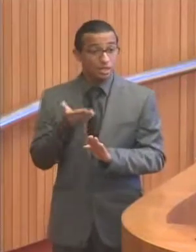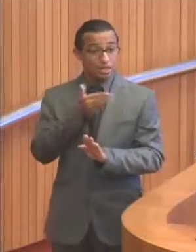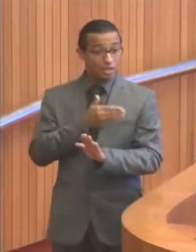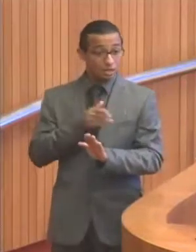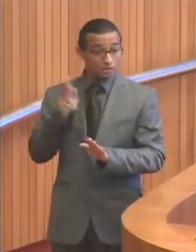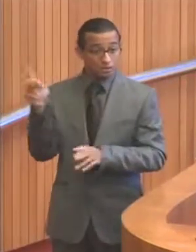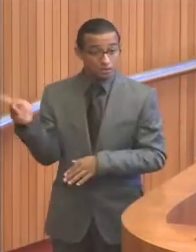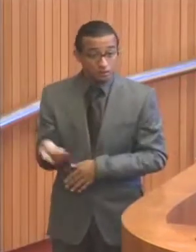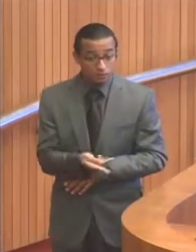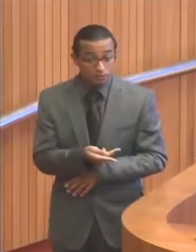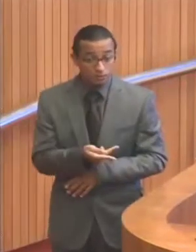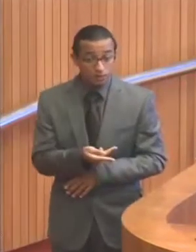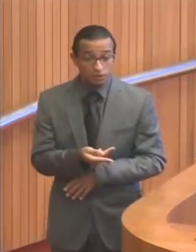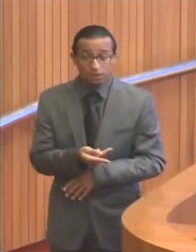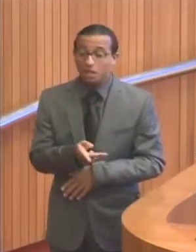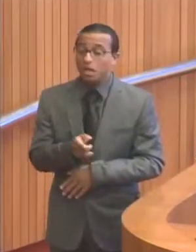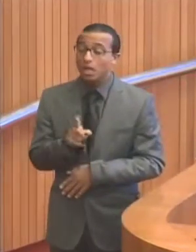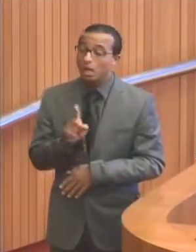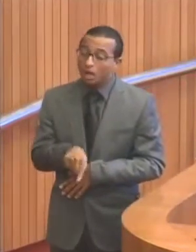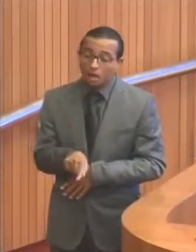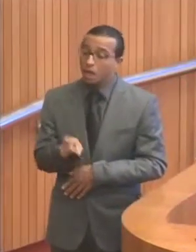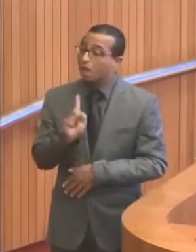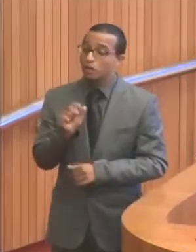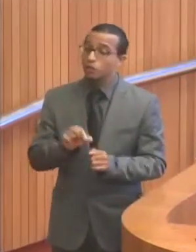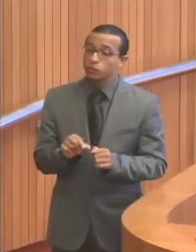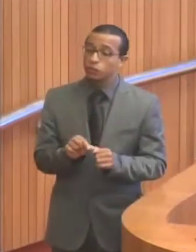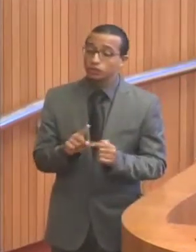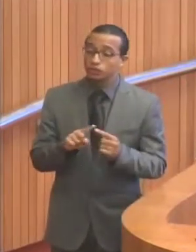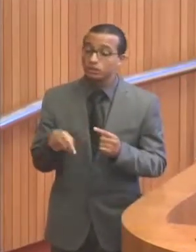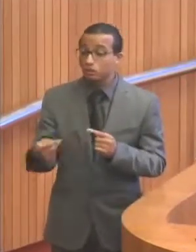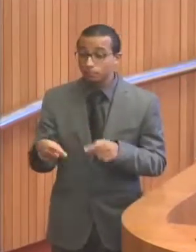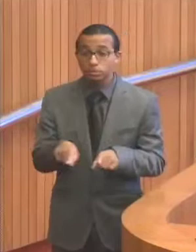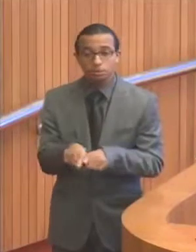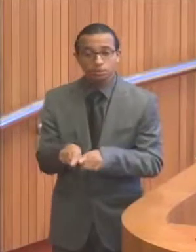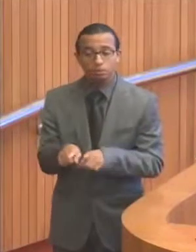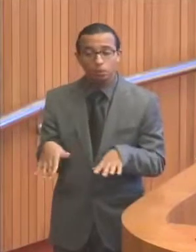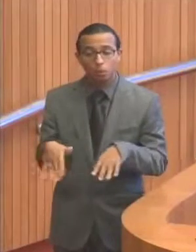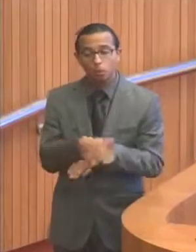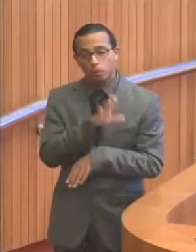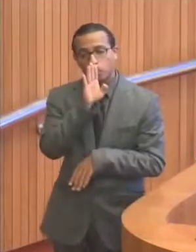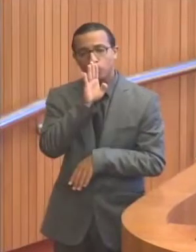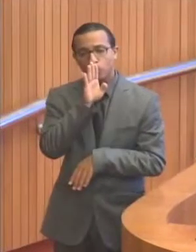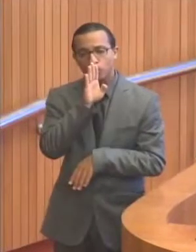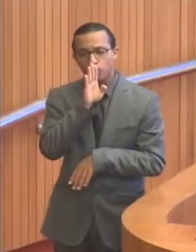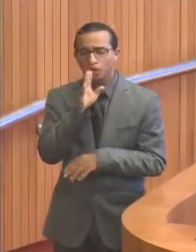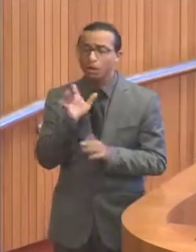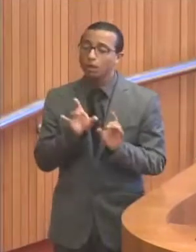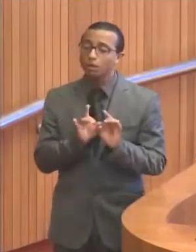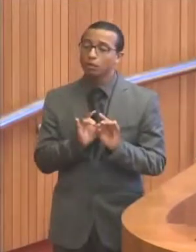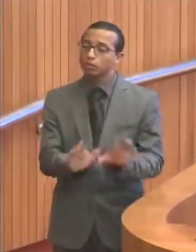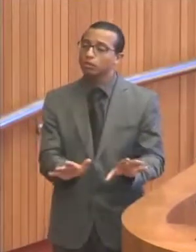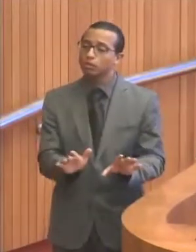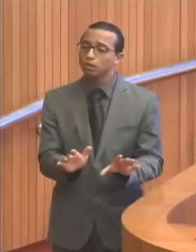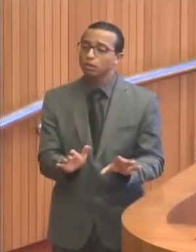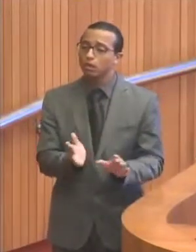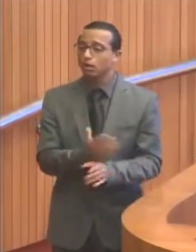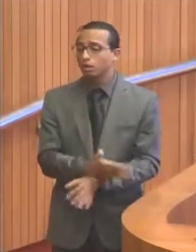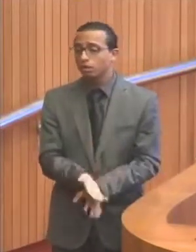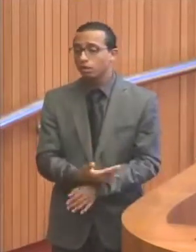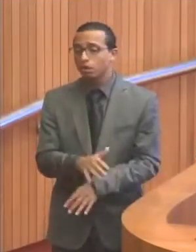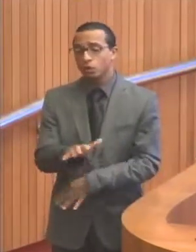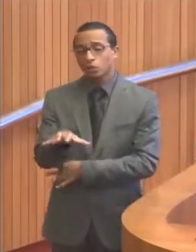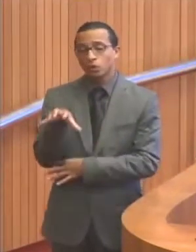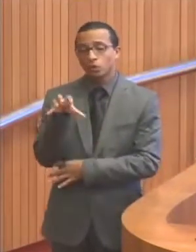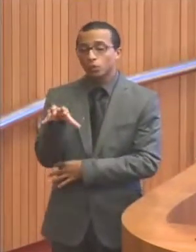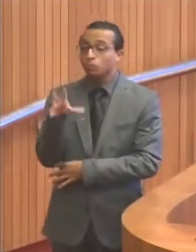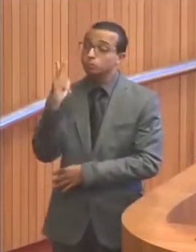dessa tragédia é não fazer nada depois da tragédia. É deixar essa tragédia acontecer e